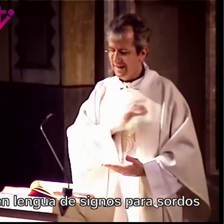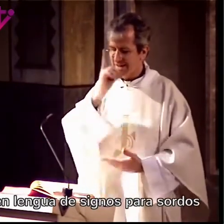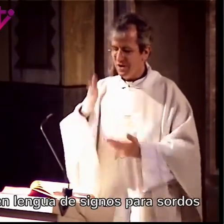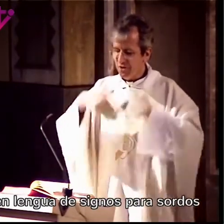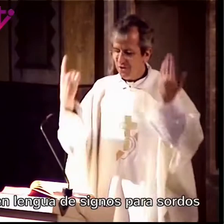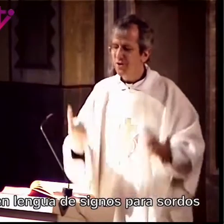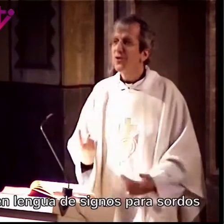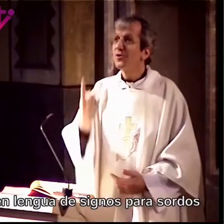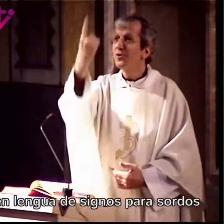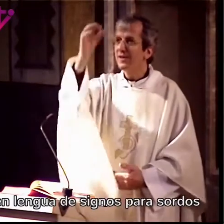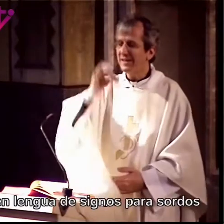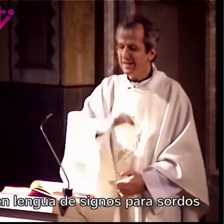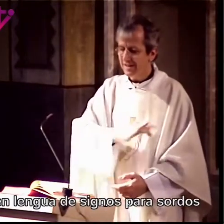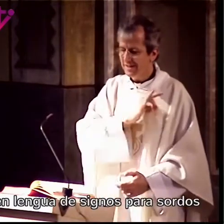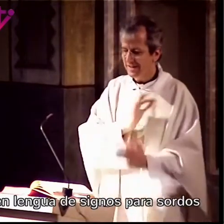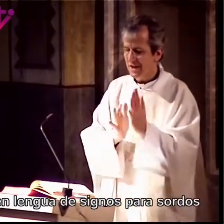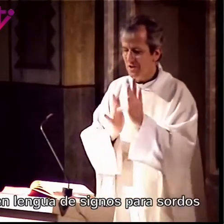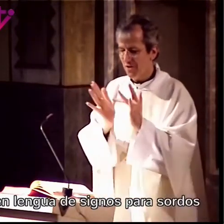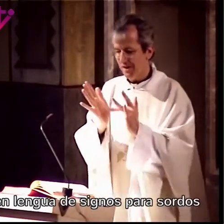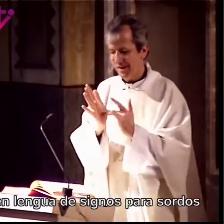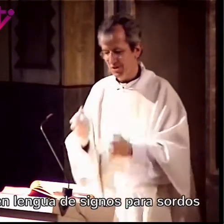Señor Gloria a ti, Señor Jesús.